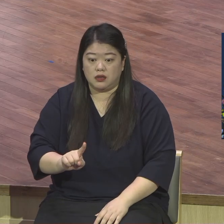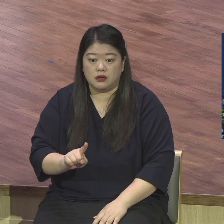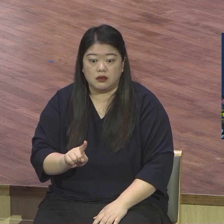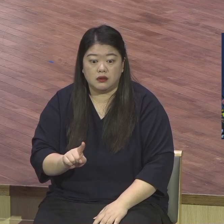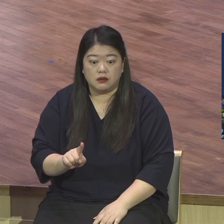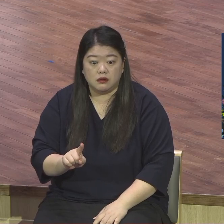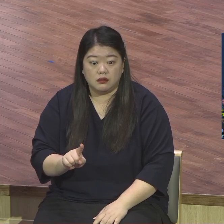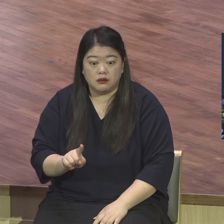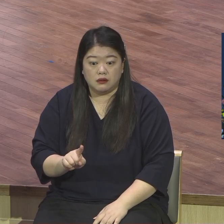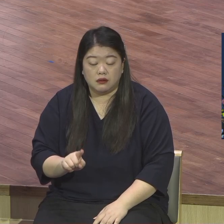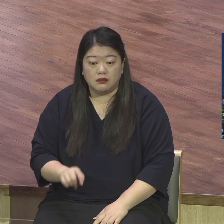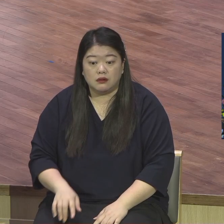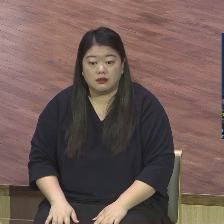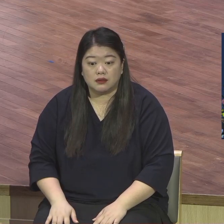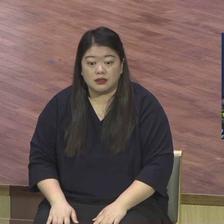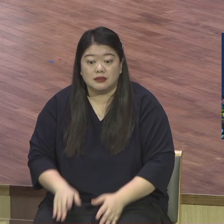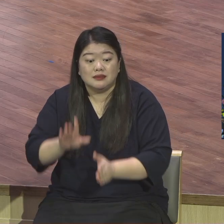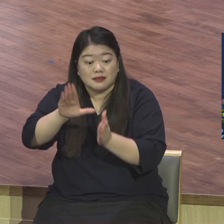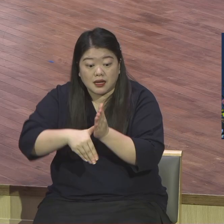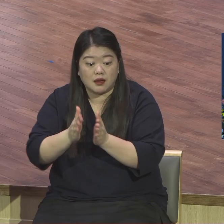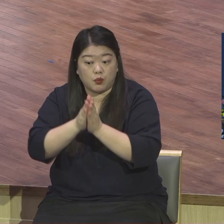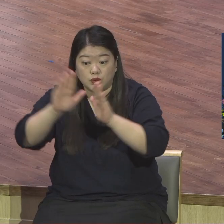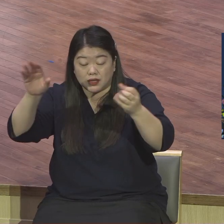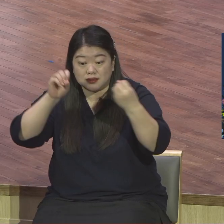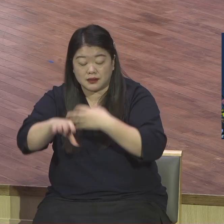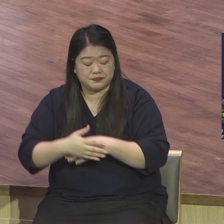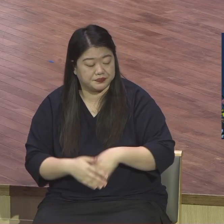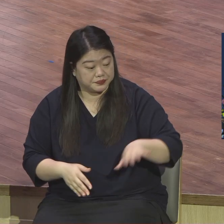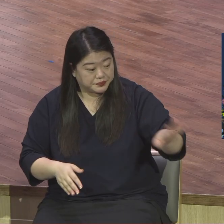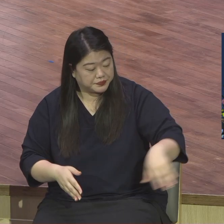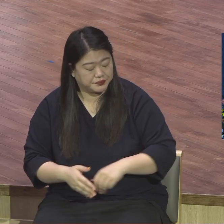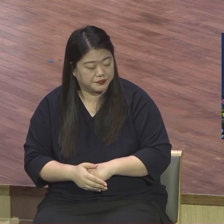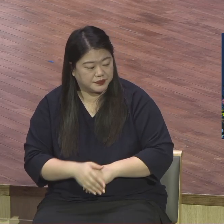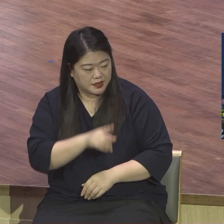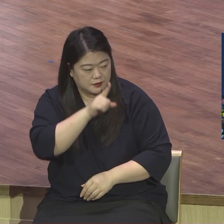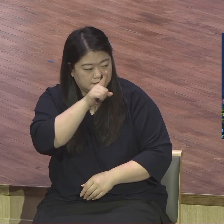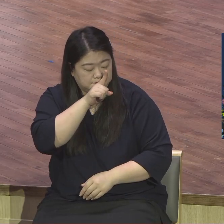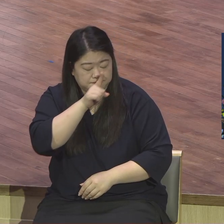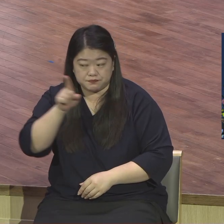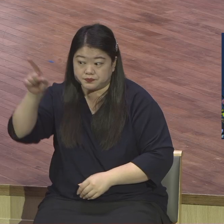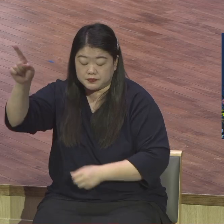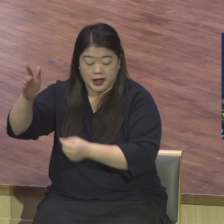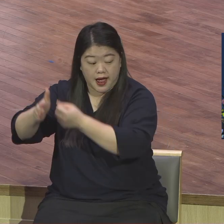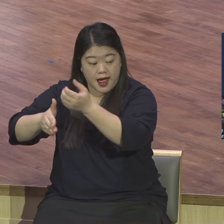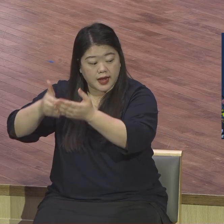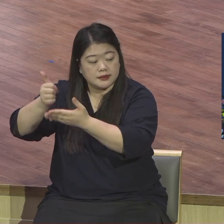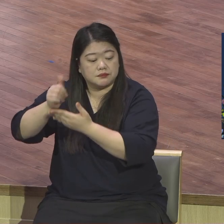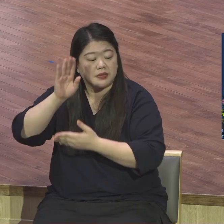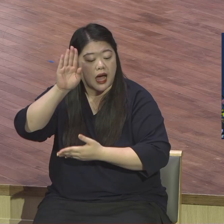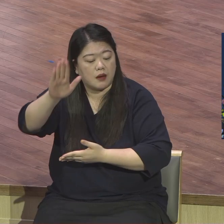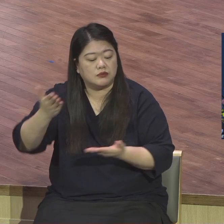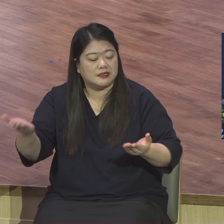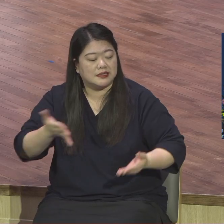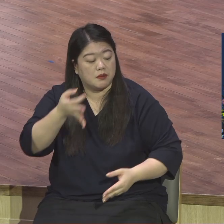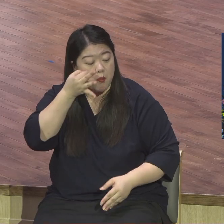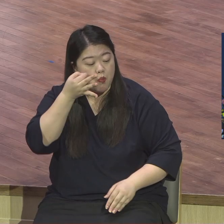앞에서 어떤 일을 하는가 봐라. 다르지요, 같은 믿음. 같은 사람인데, 이렇게 믿음의 차이가 있어요.